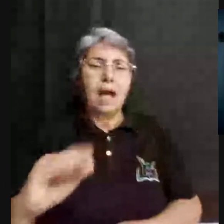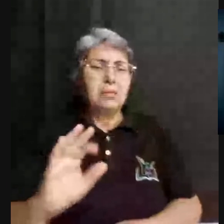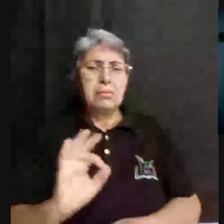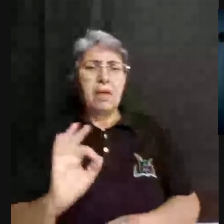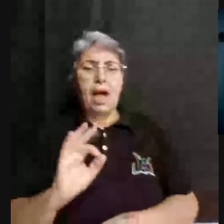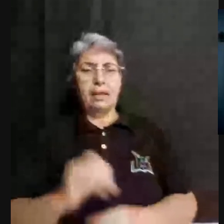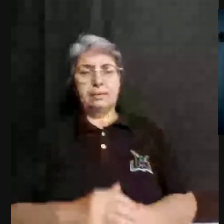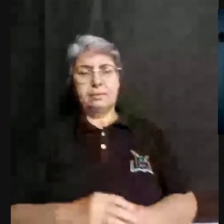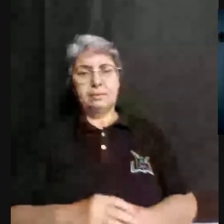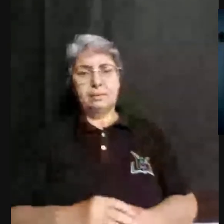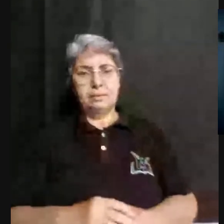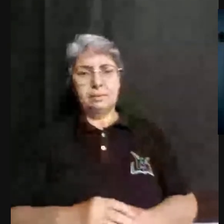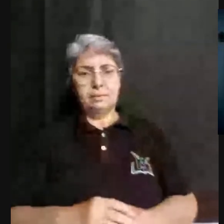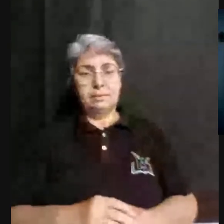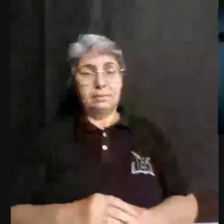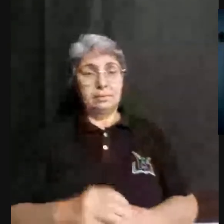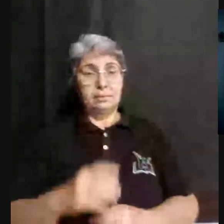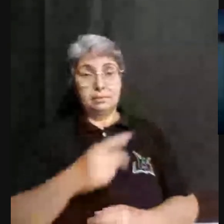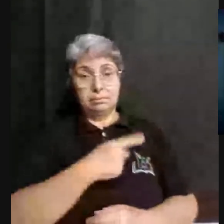não muda nada.